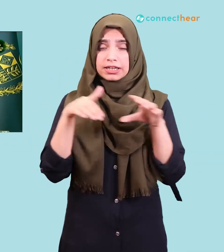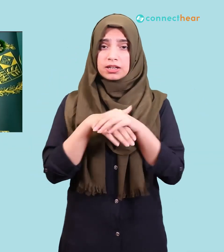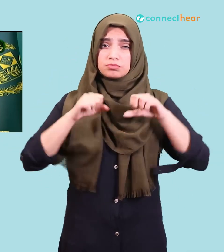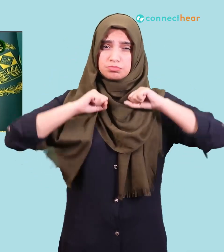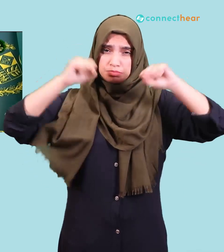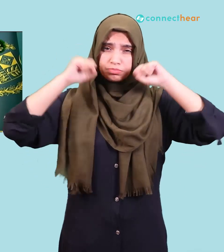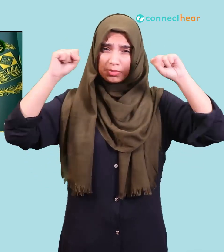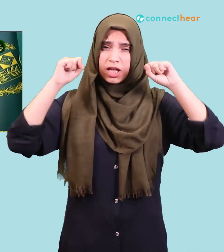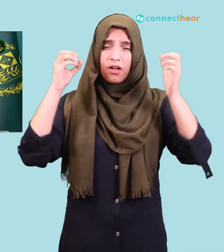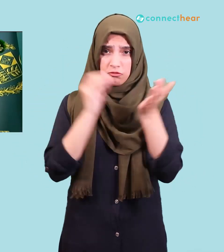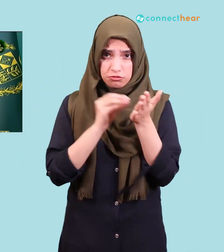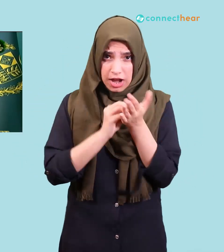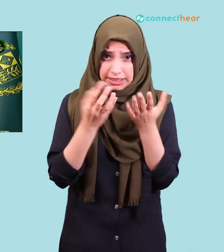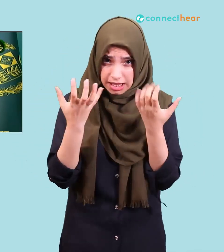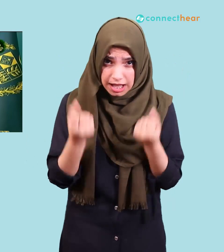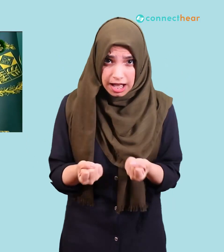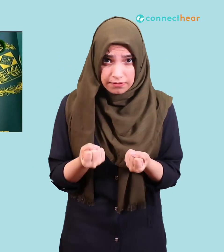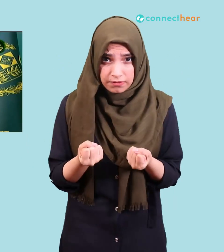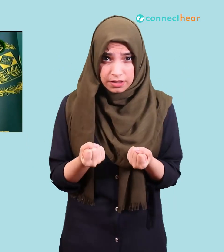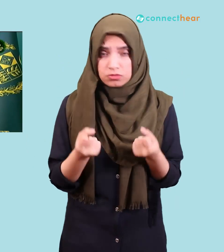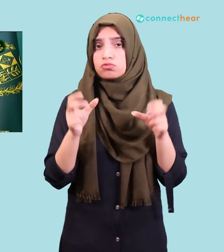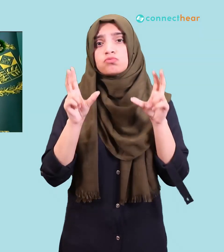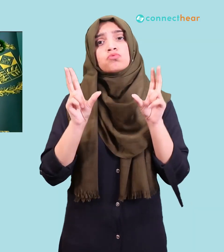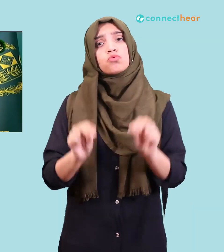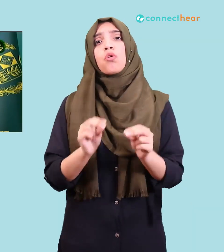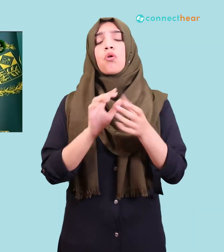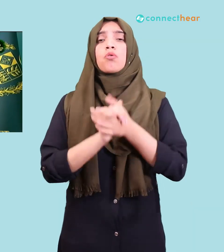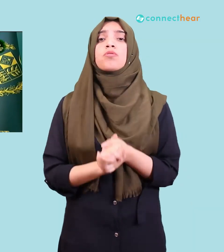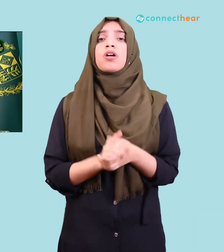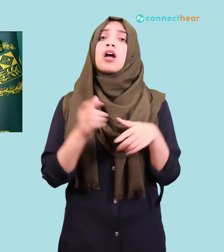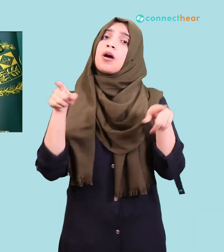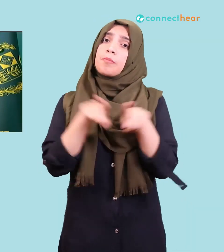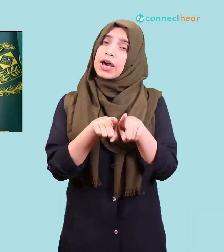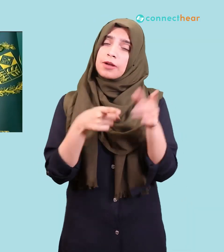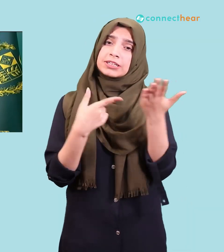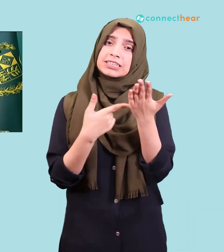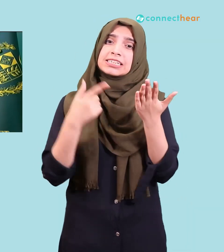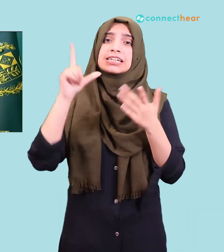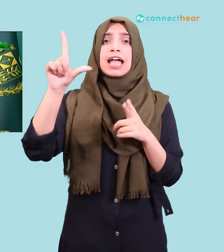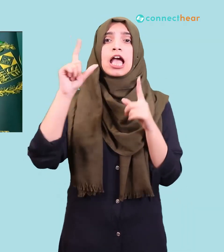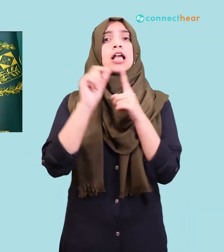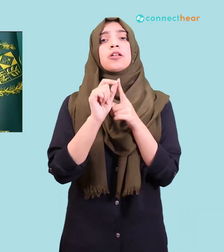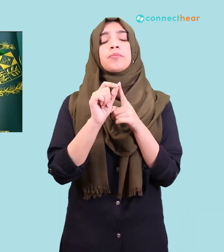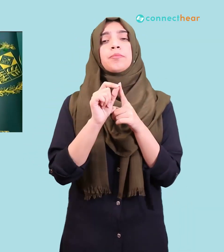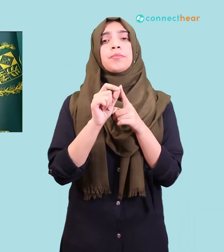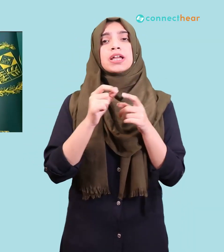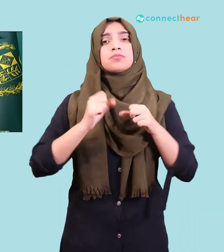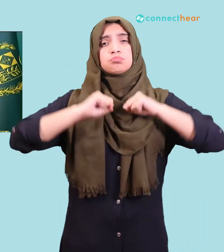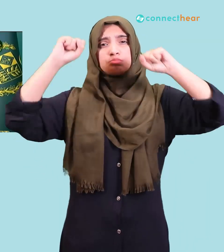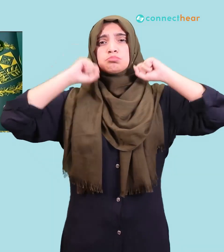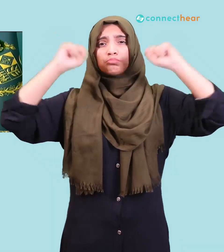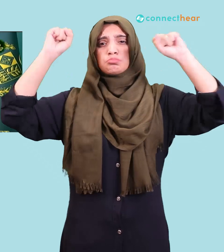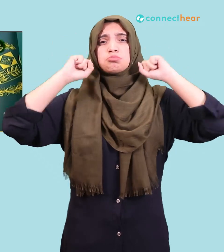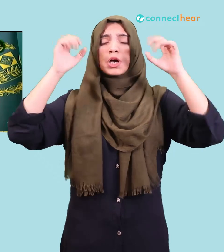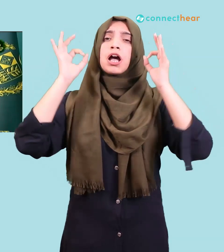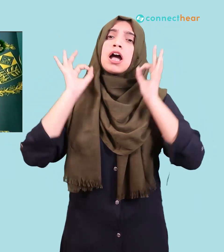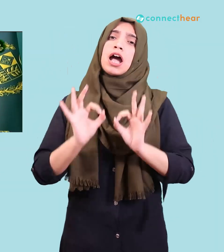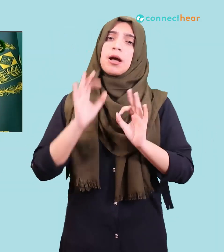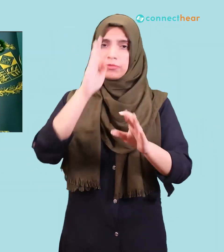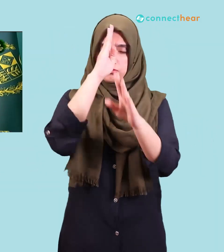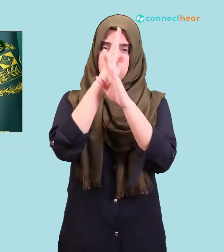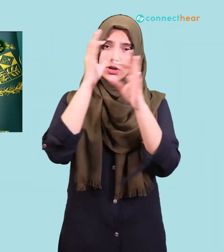से? यही TLP कर रही है। ये भी ये पाकिस्तान में कह रहे हैं कि मुजाहरे करेंगे हम, और